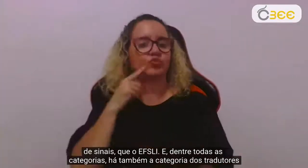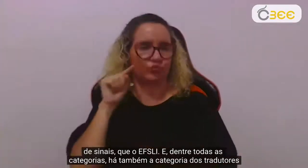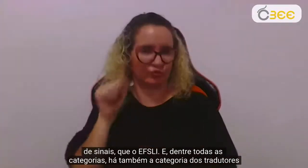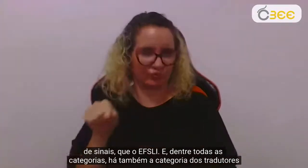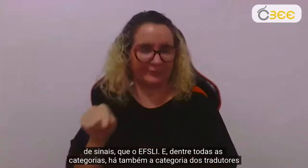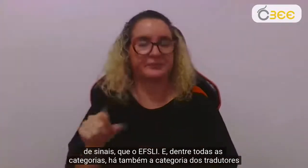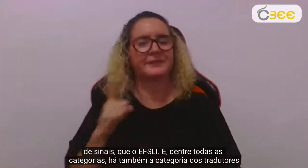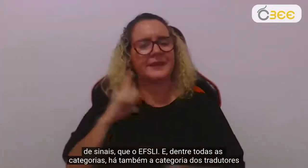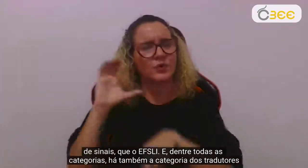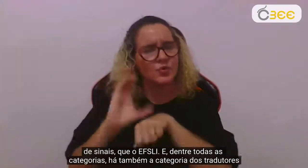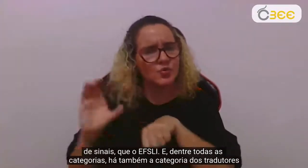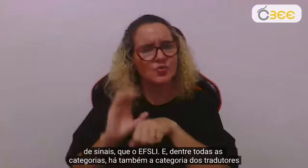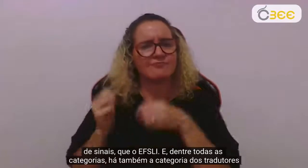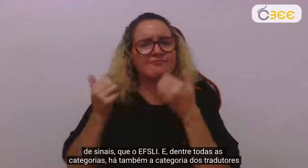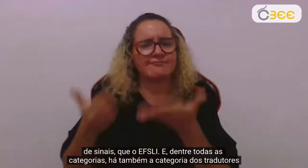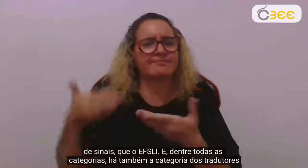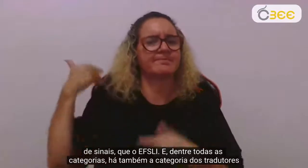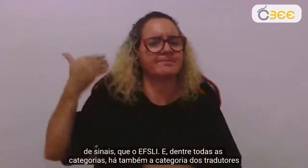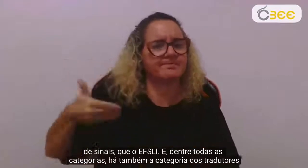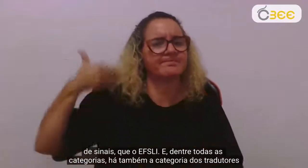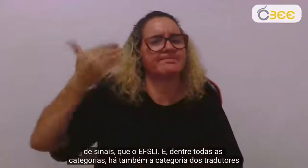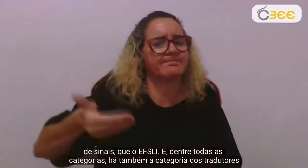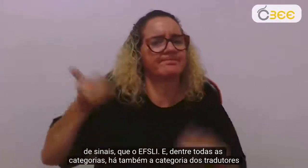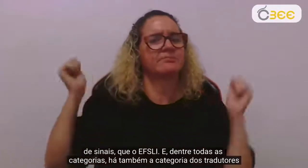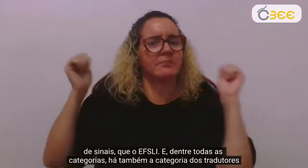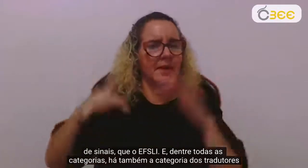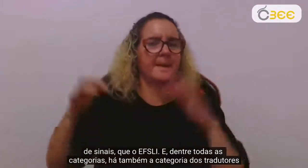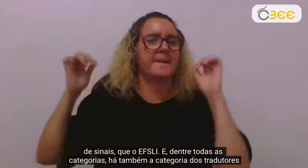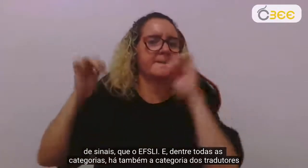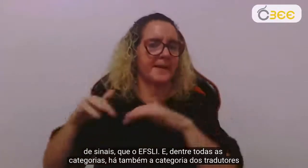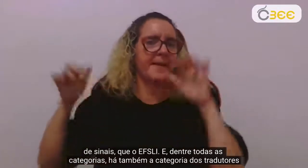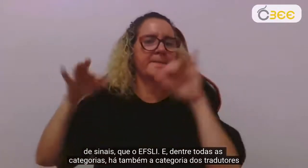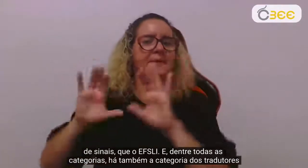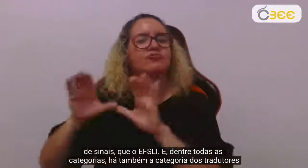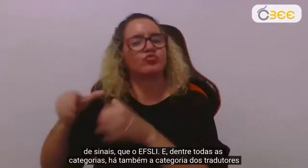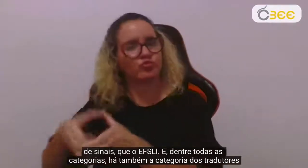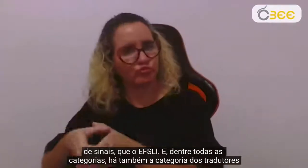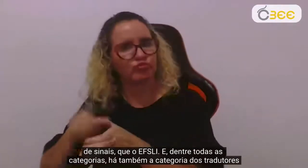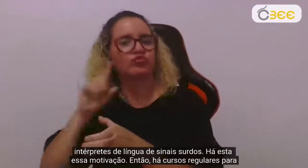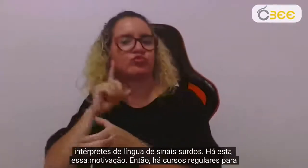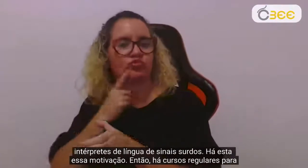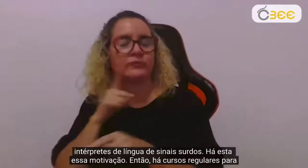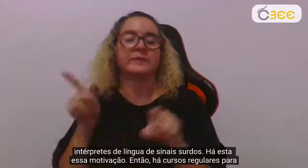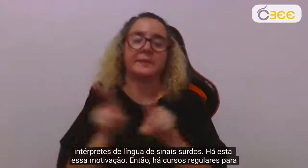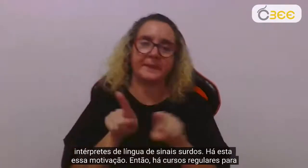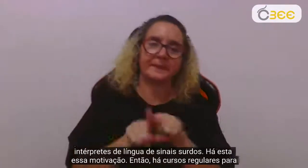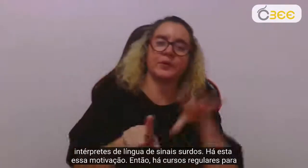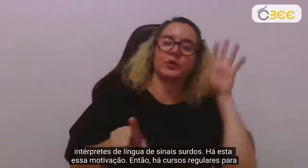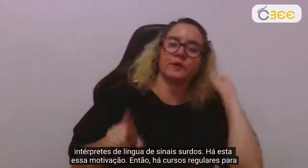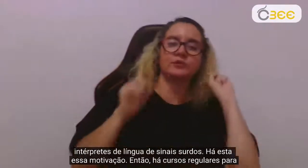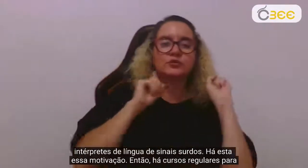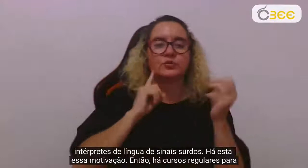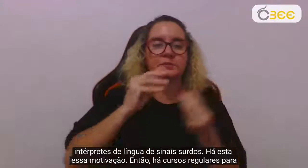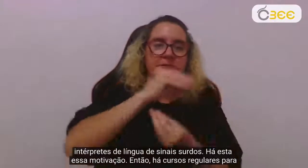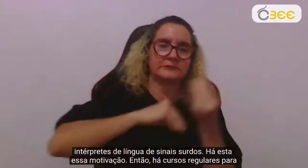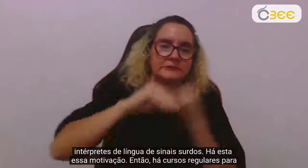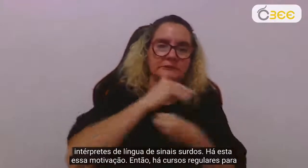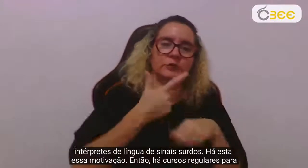E dentre todas as categorias, há também a categoria dos tradutores e intérpretes de línguas de